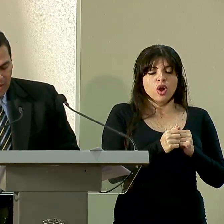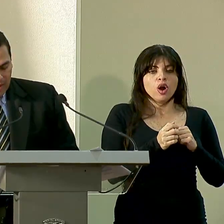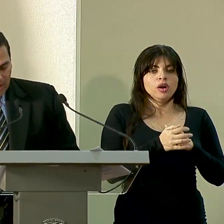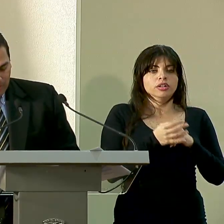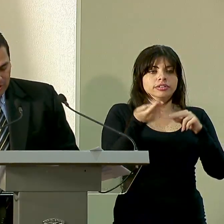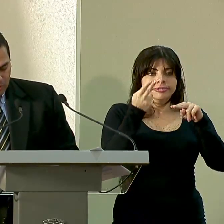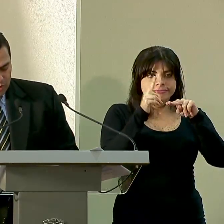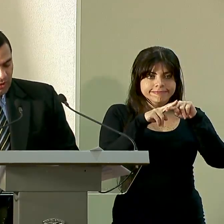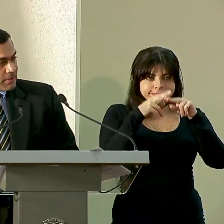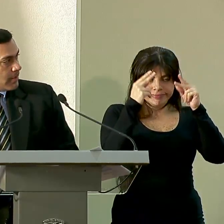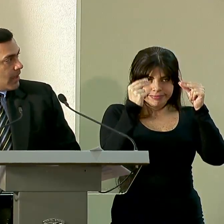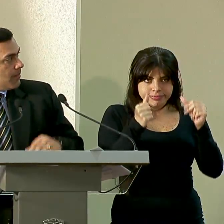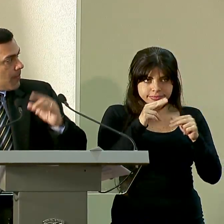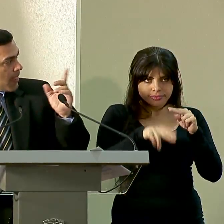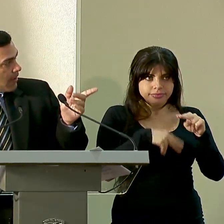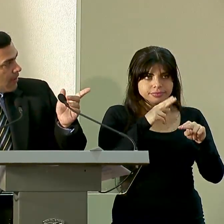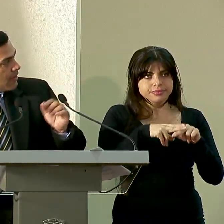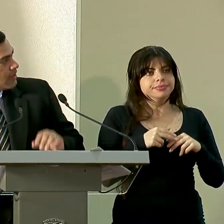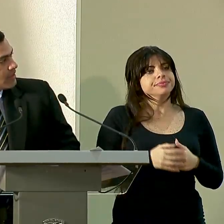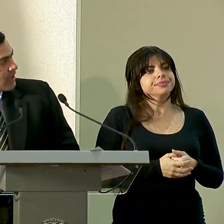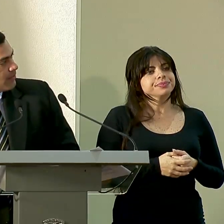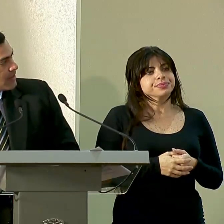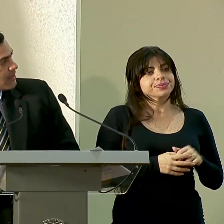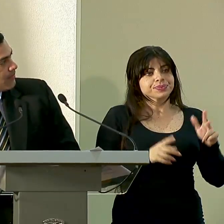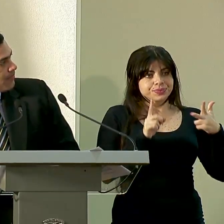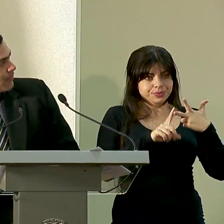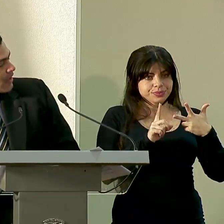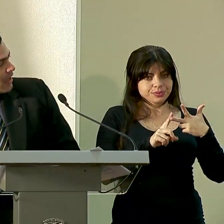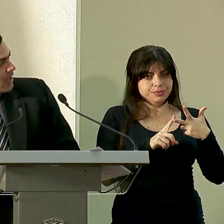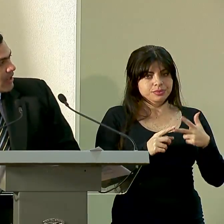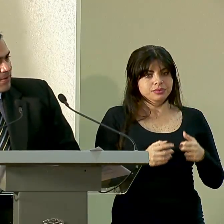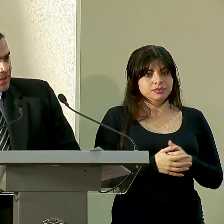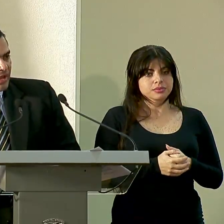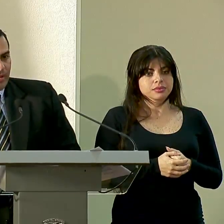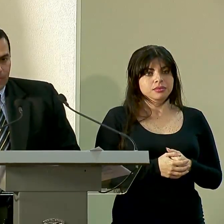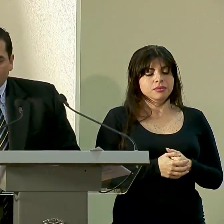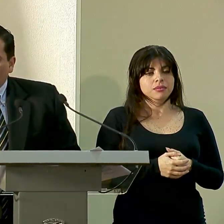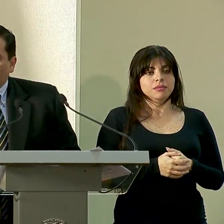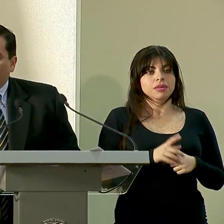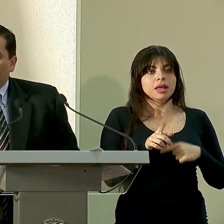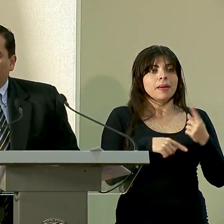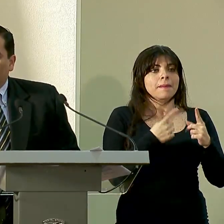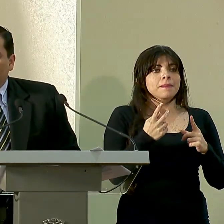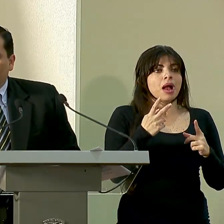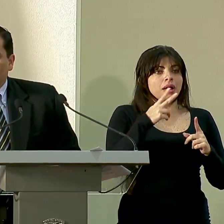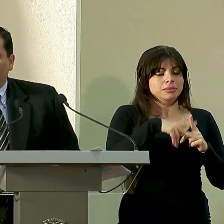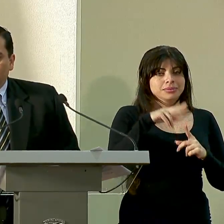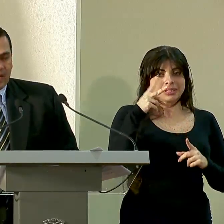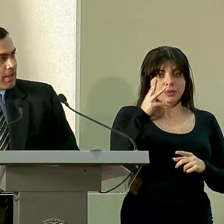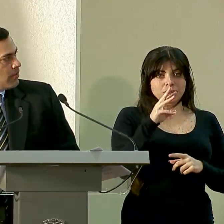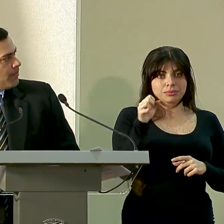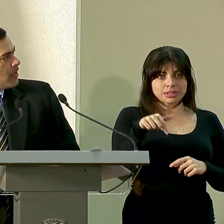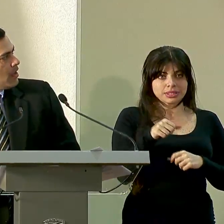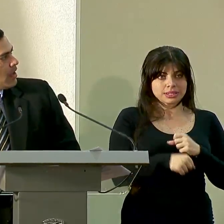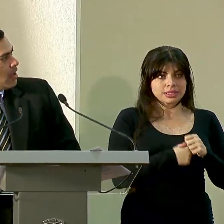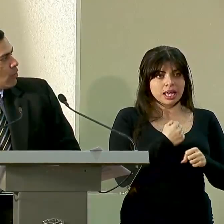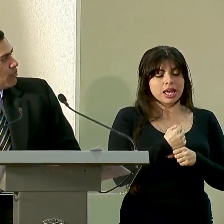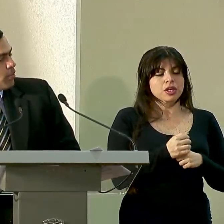al presupuesto nacional. Tercera fase, que es la que vendría en el segundo semestre de este